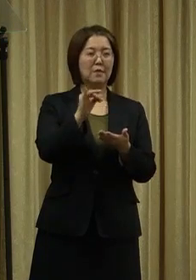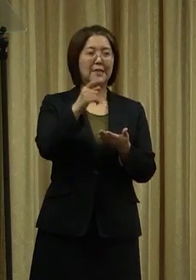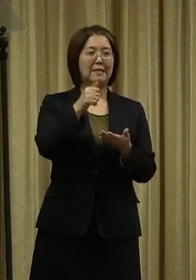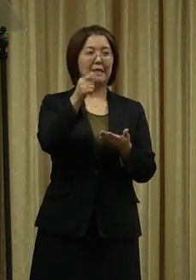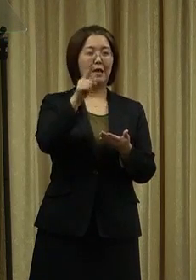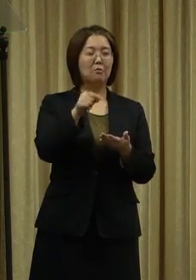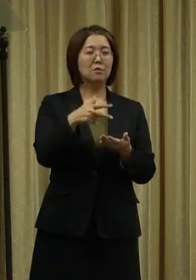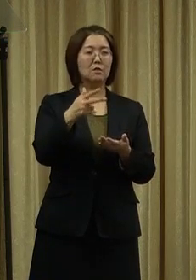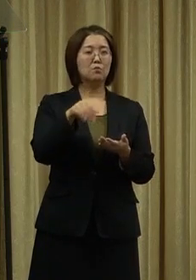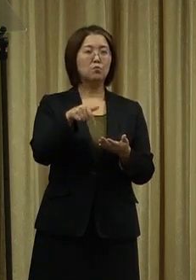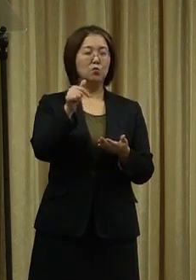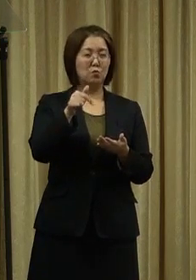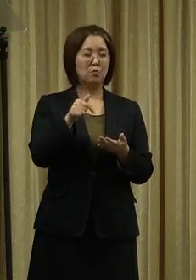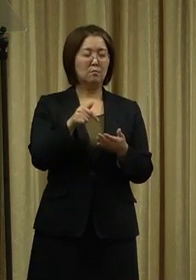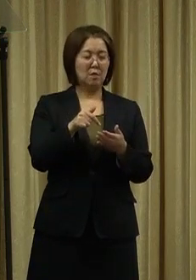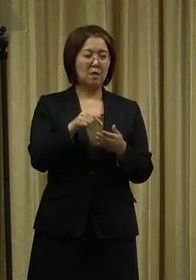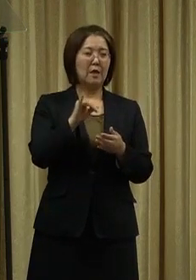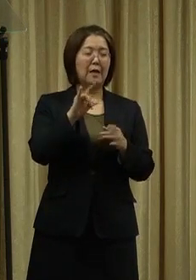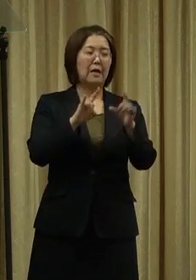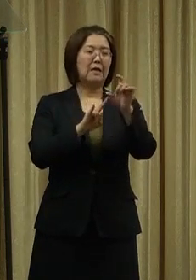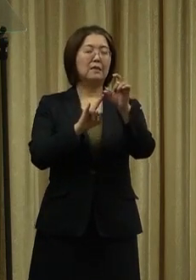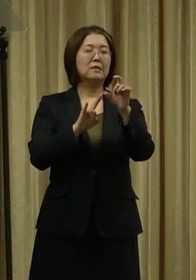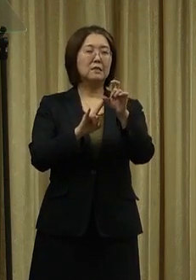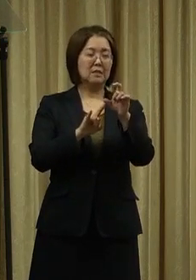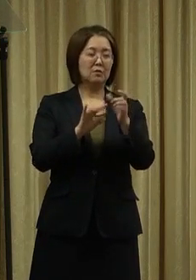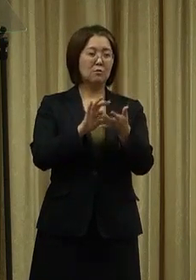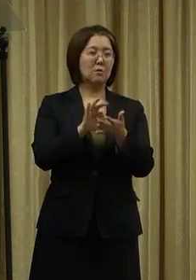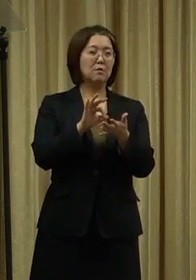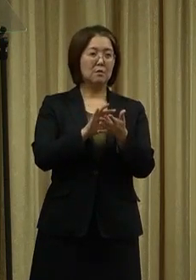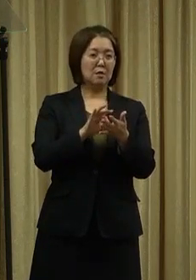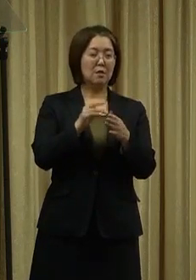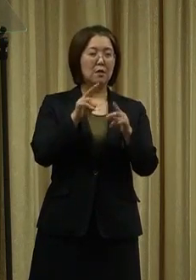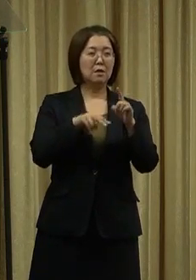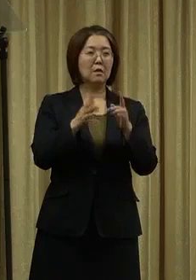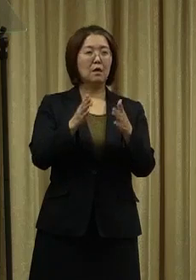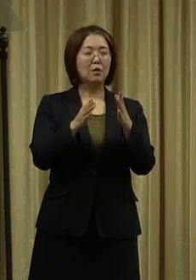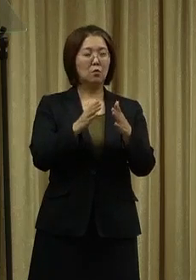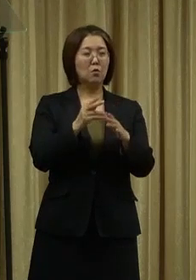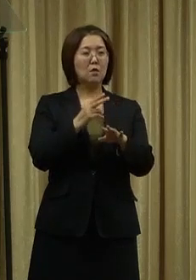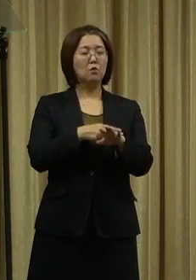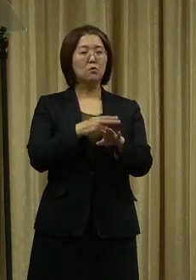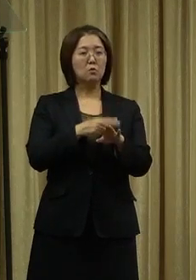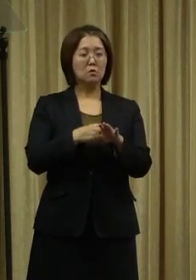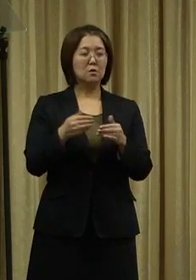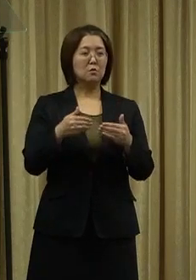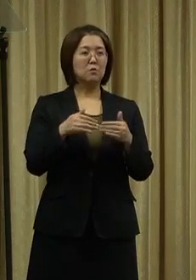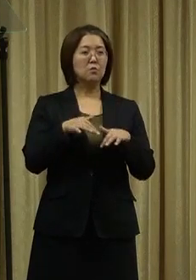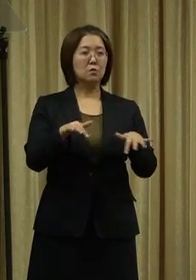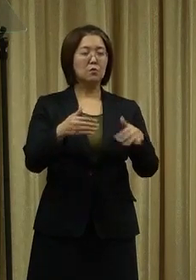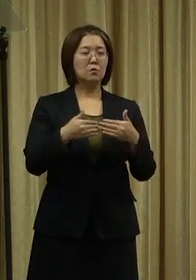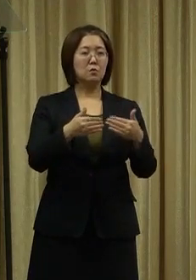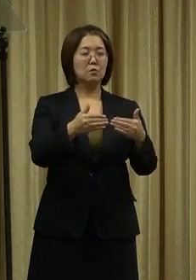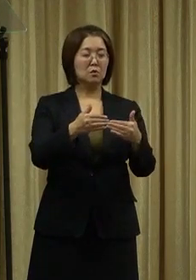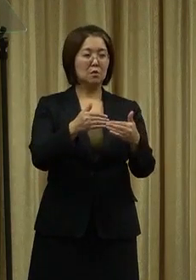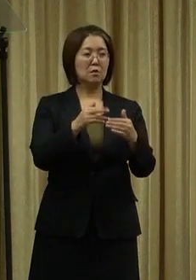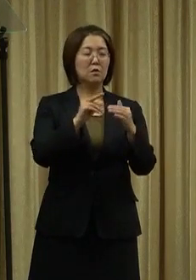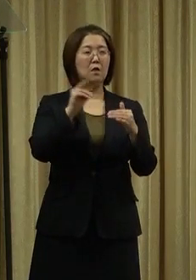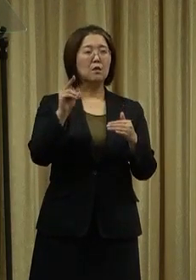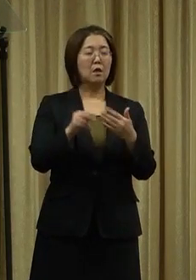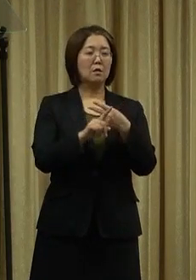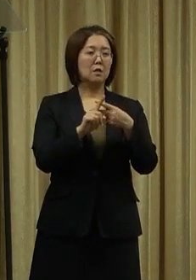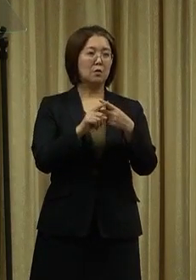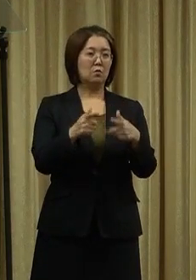や ICT の普及を促進するため、富山介護テクノロジー普及推進センターの機能を拡充すると